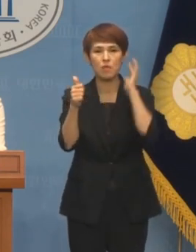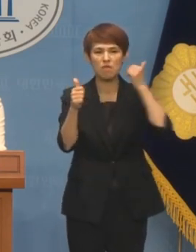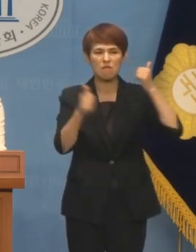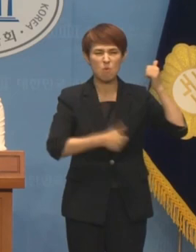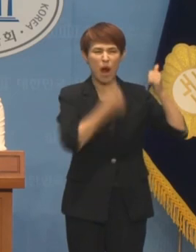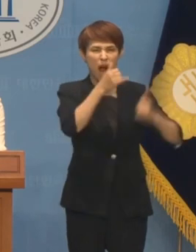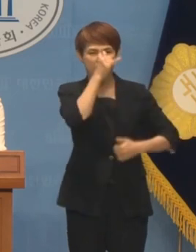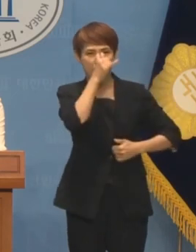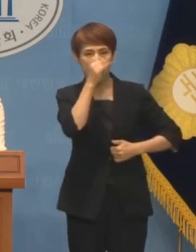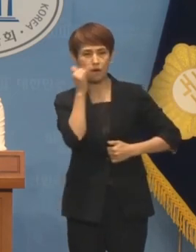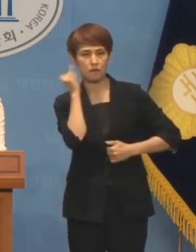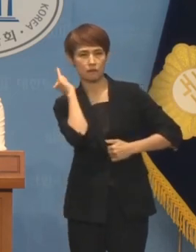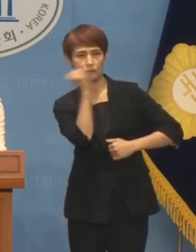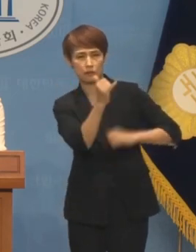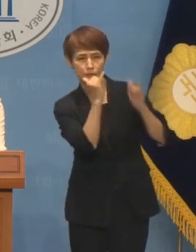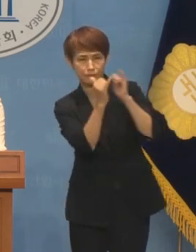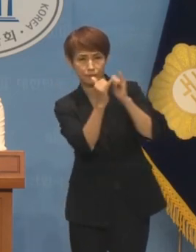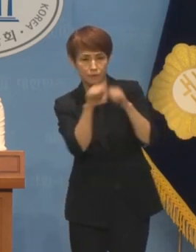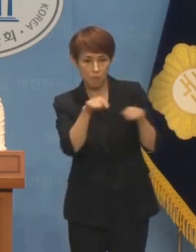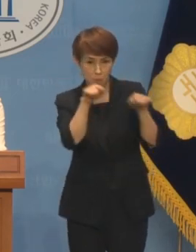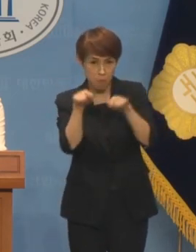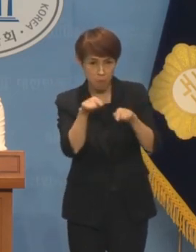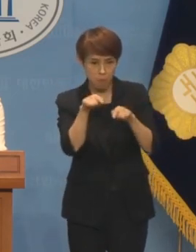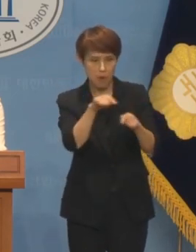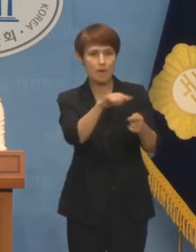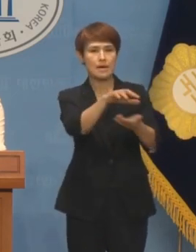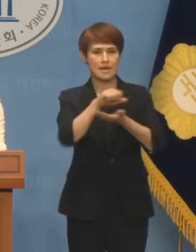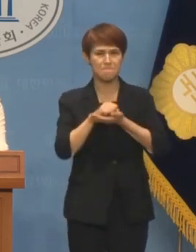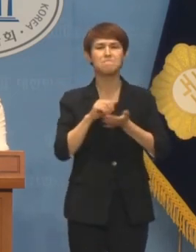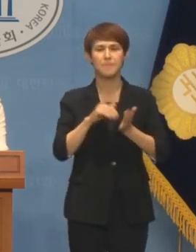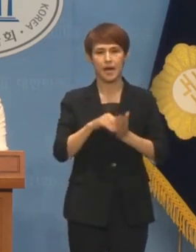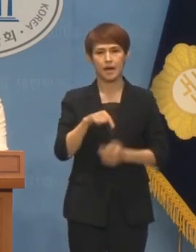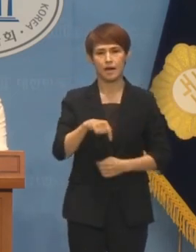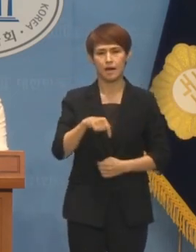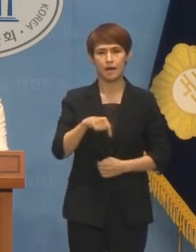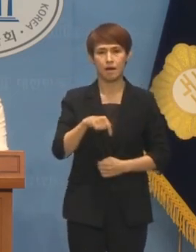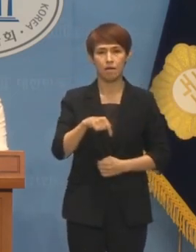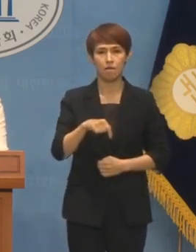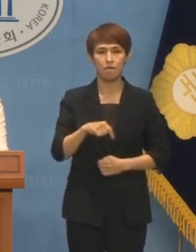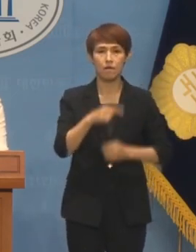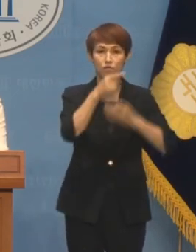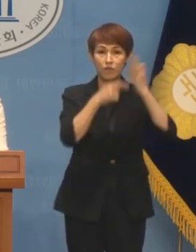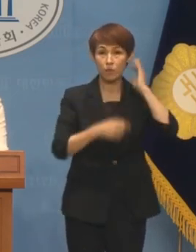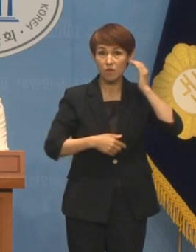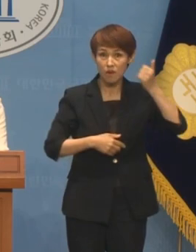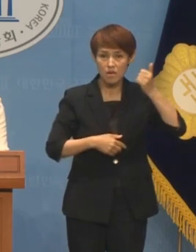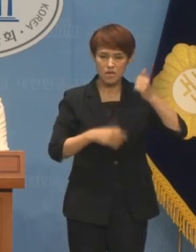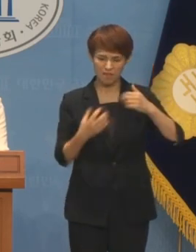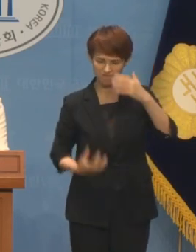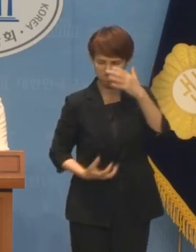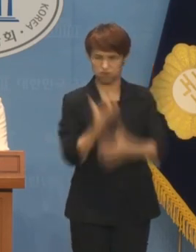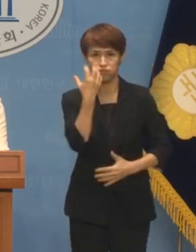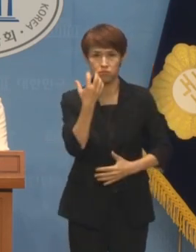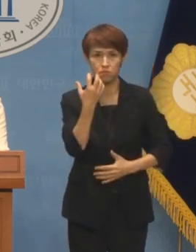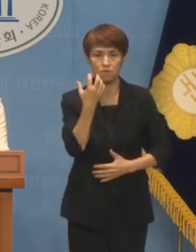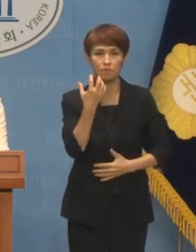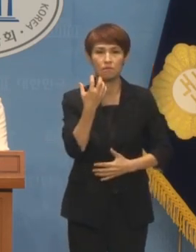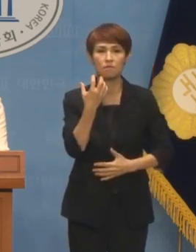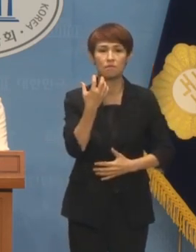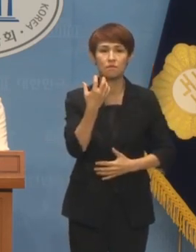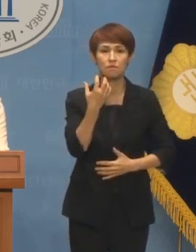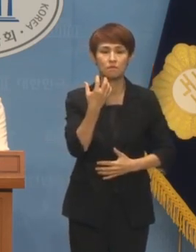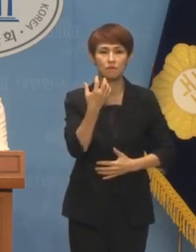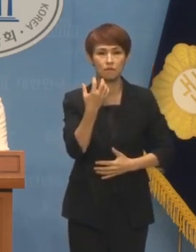언급한 녹취 파일이 확보되었습니다. 윤석열 대통령이 회의에서 역정냈다는 회의